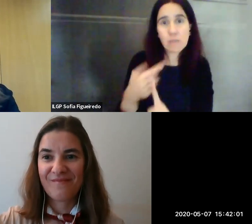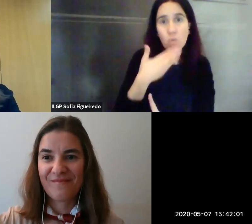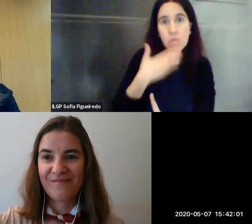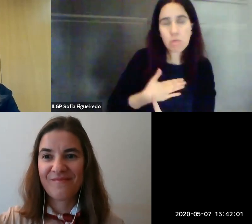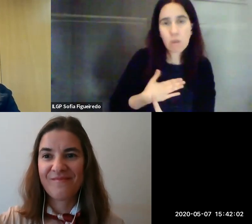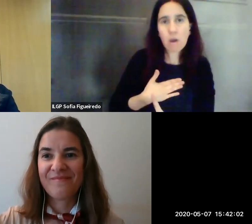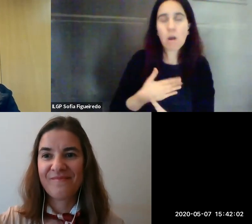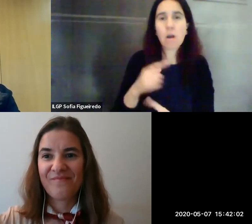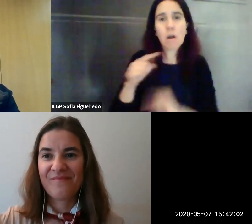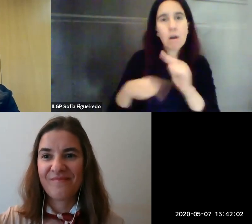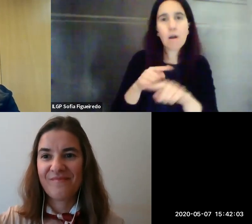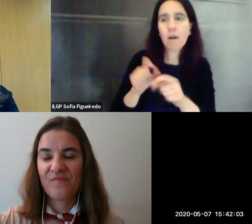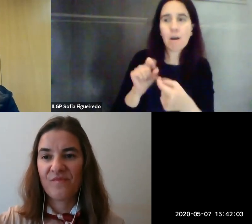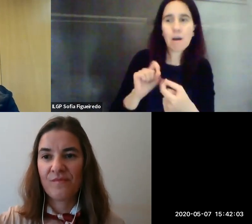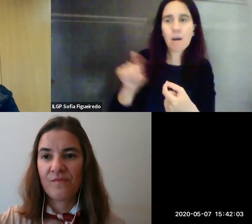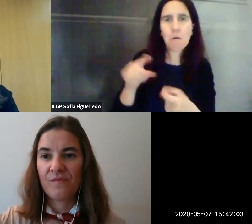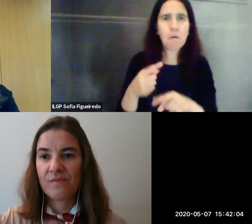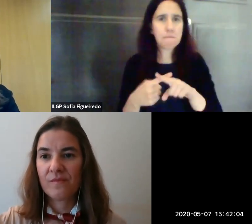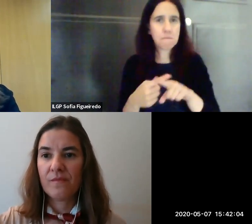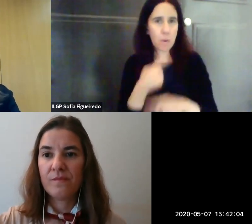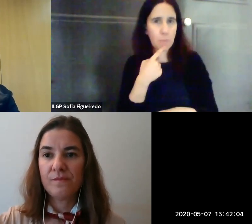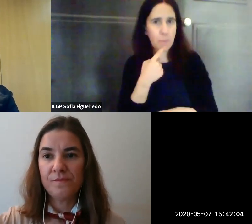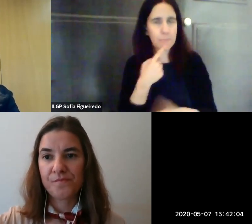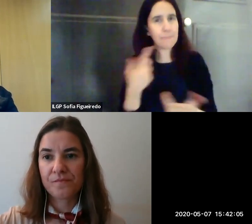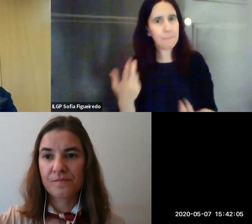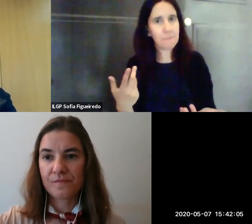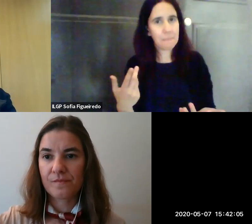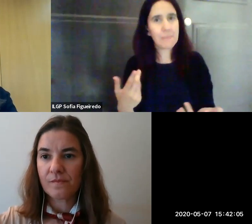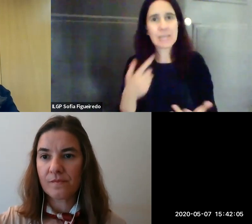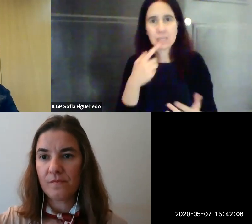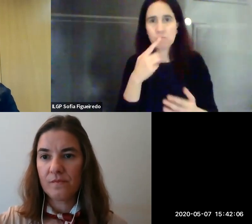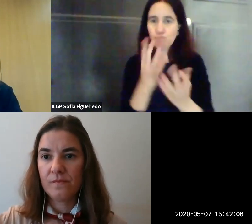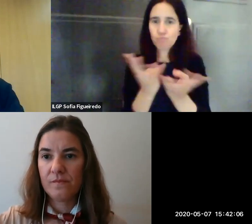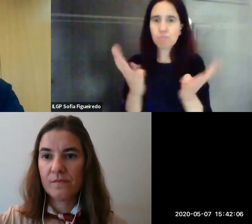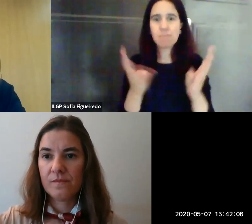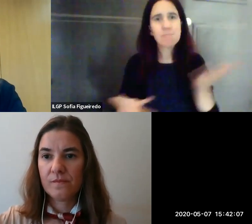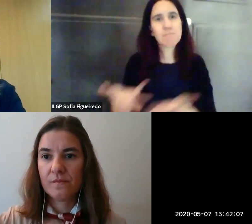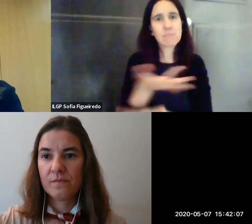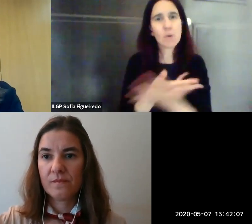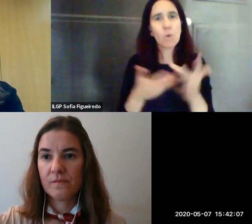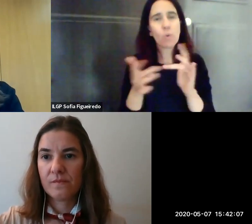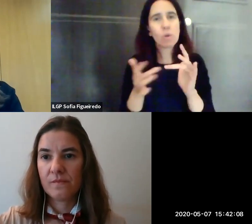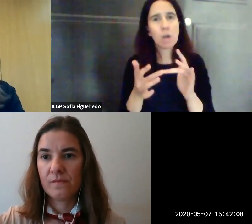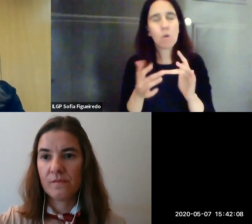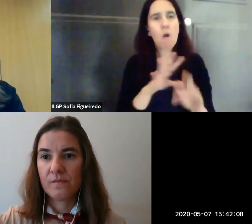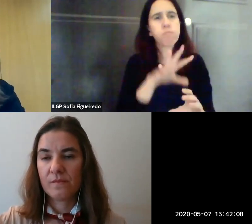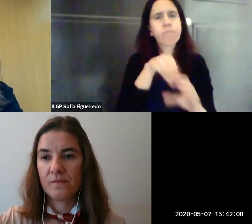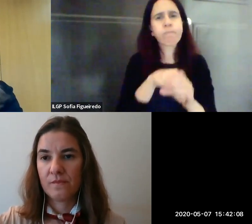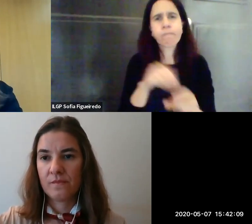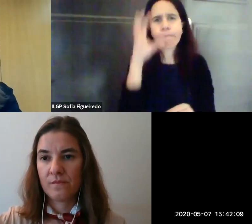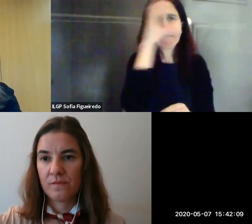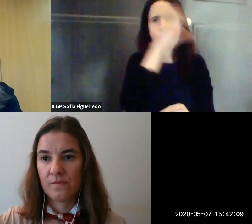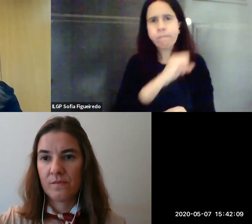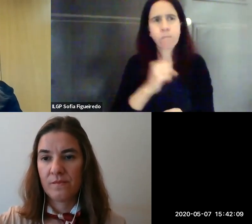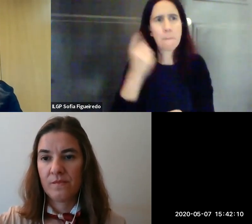achei interessante, ou seja, mantenho contacto entre os vários elementos, sem ser se calhar tão intrusivo e tão impositivo de